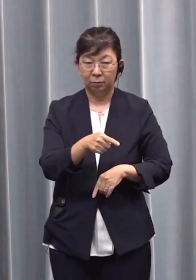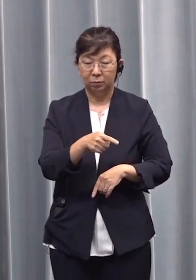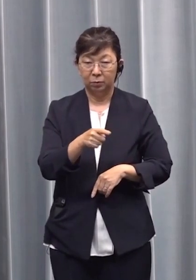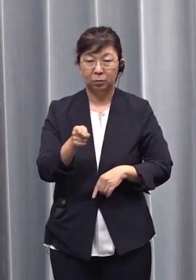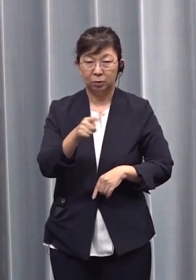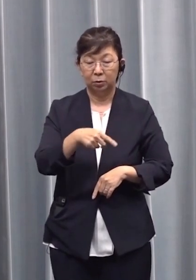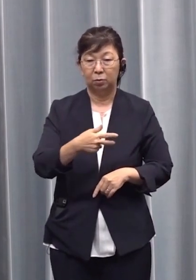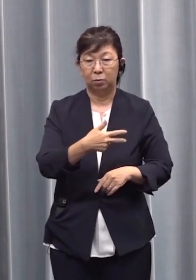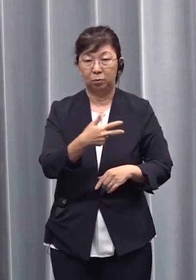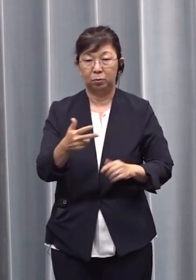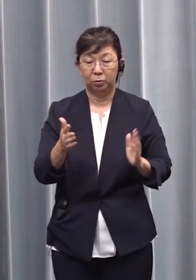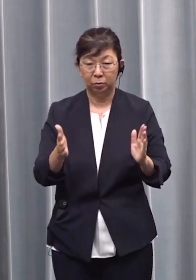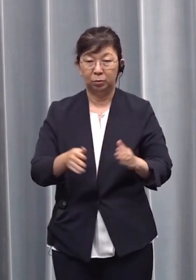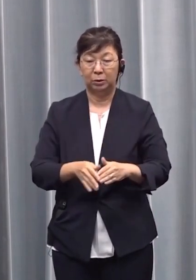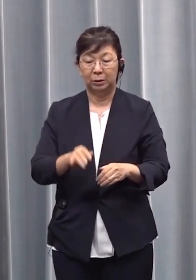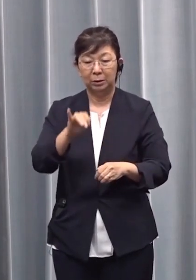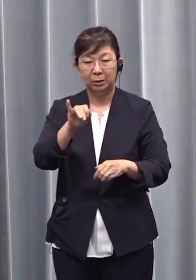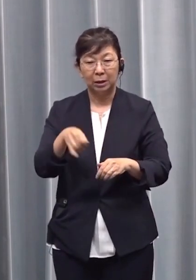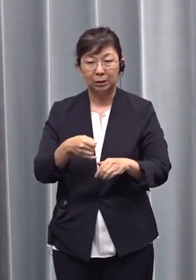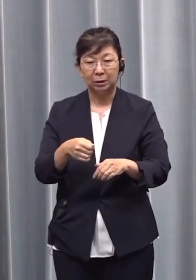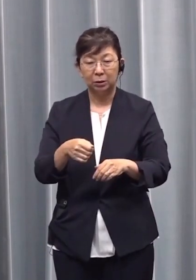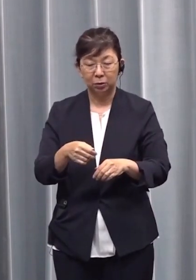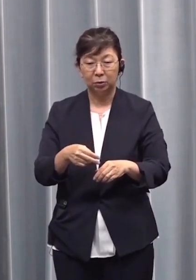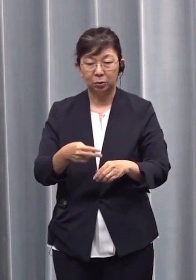翌週ですね、ジャニーズ